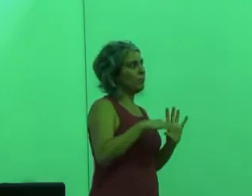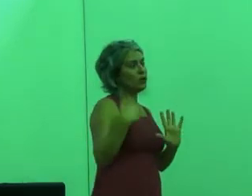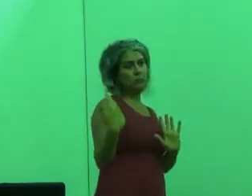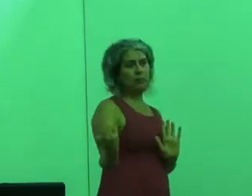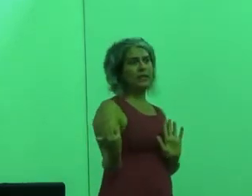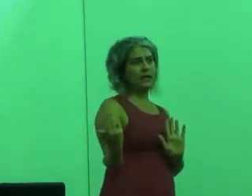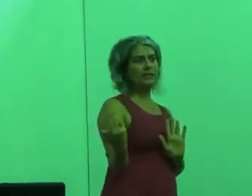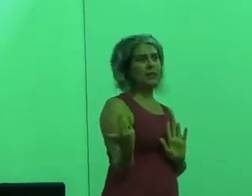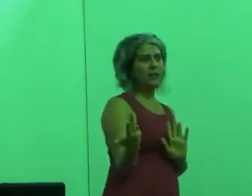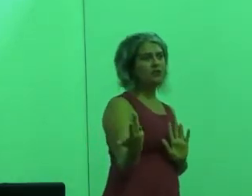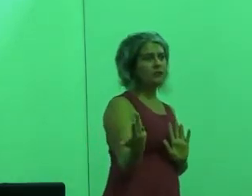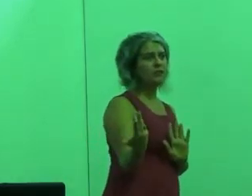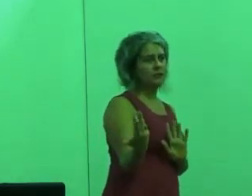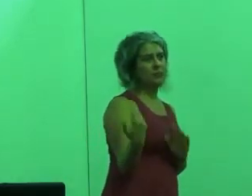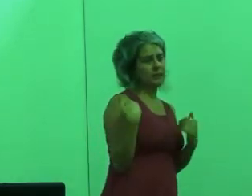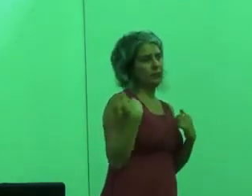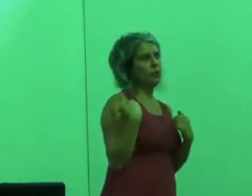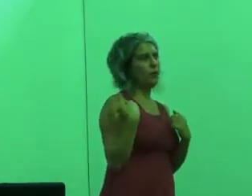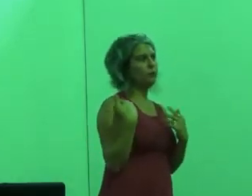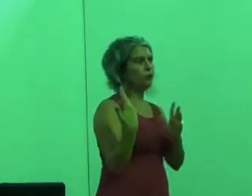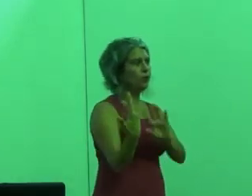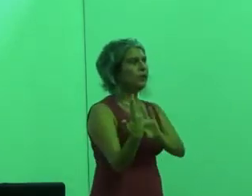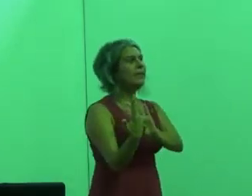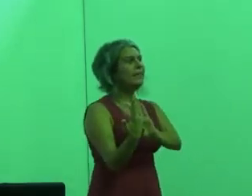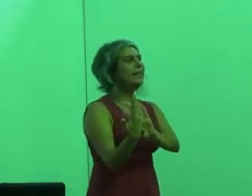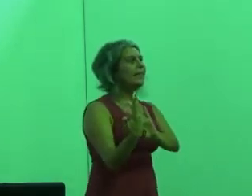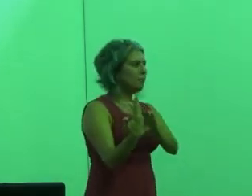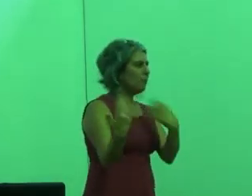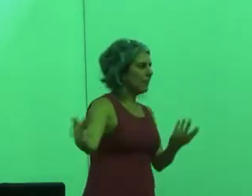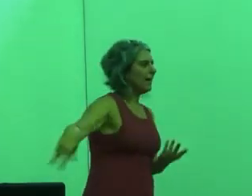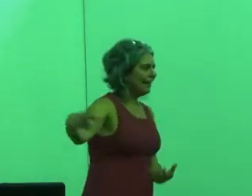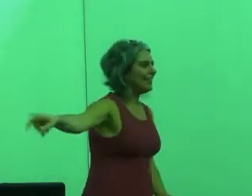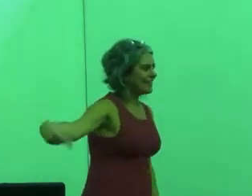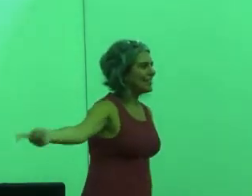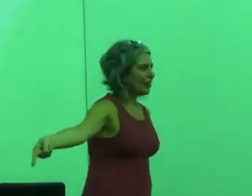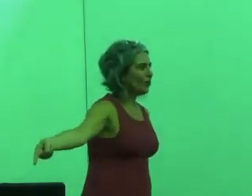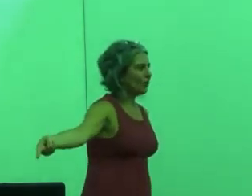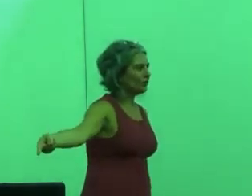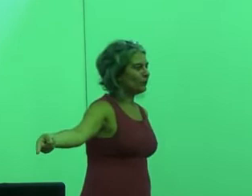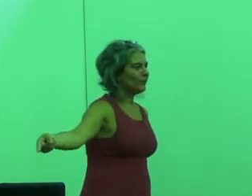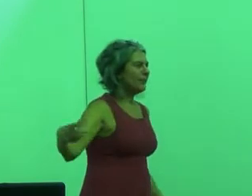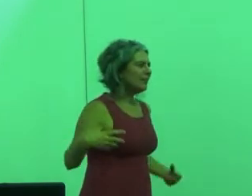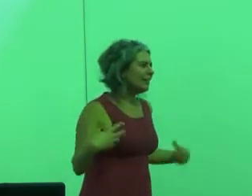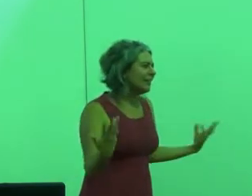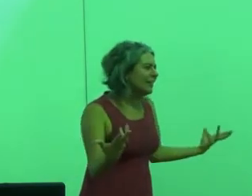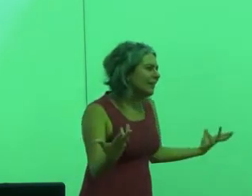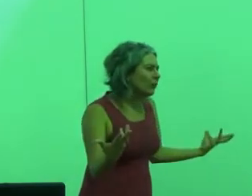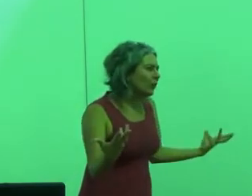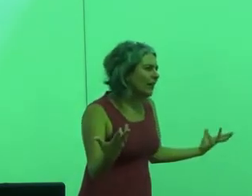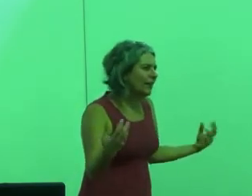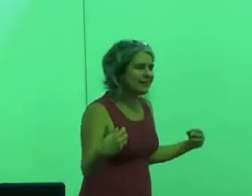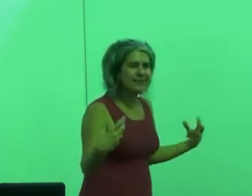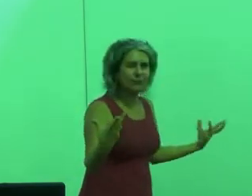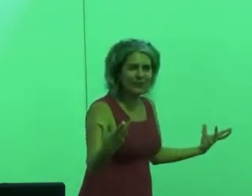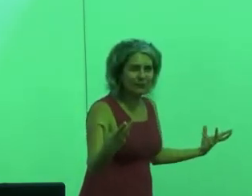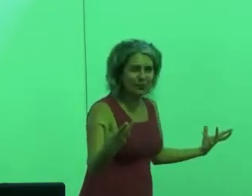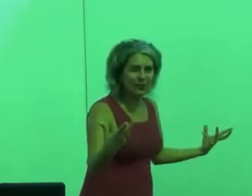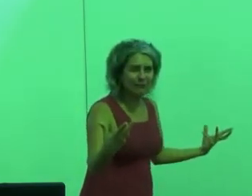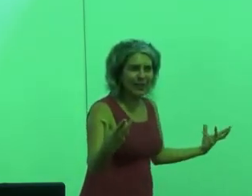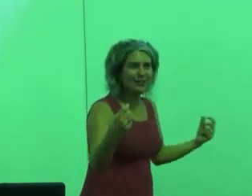pode publicar nas majors, pensando como autor, e publicar nesse circuito. Que autor é esse? São dois autores diferentes? É